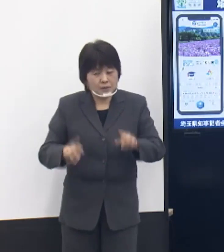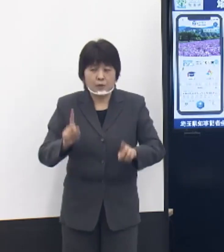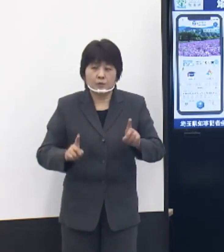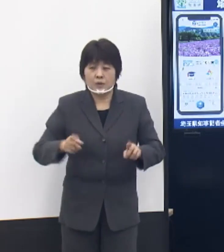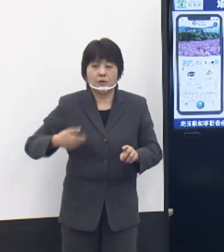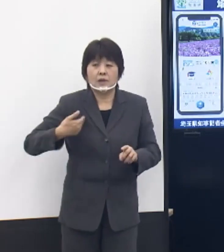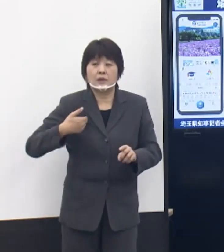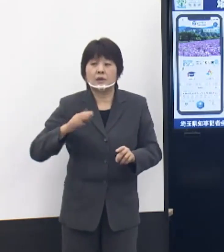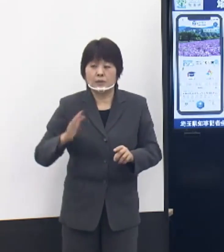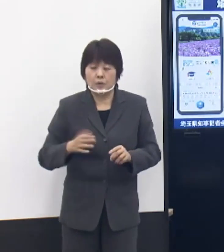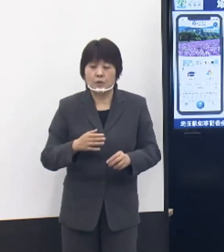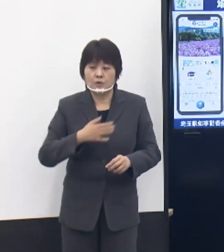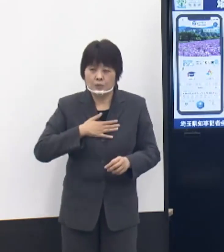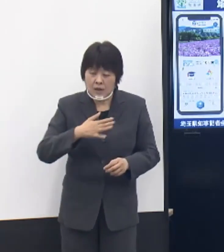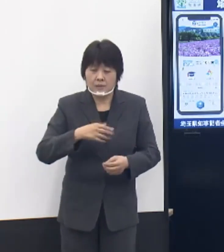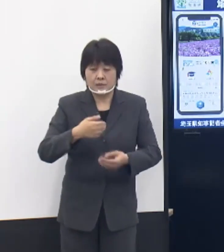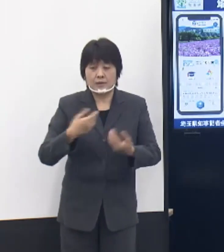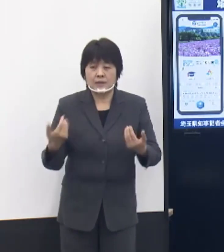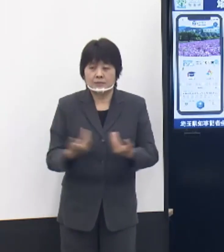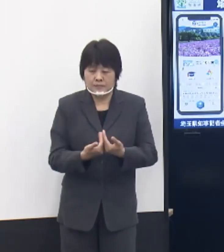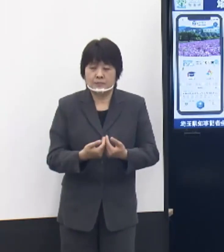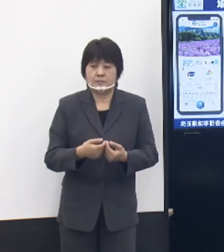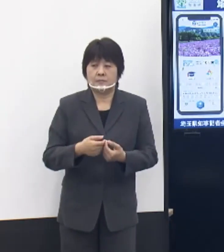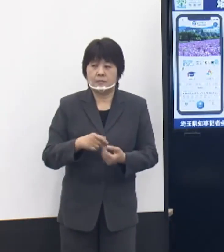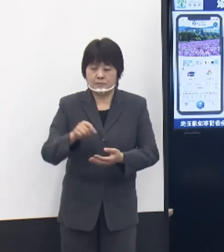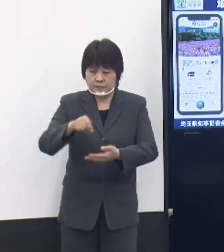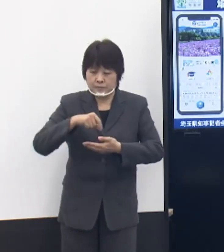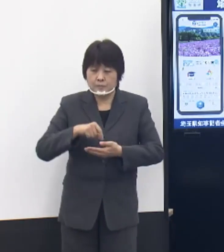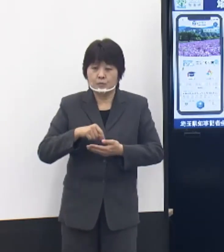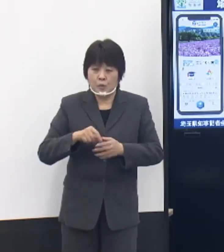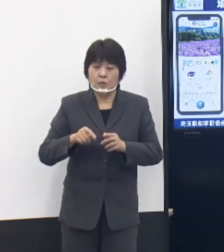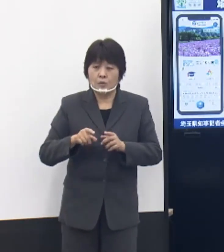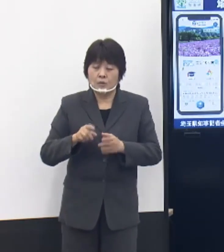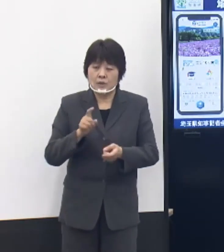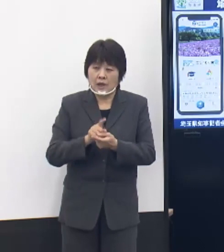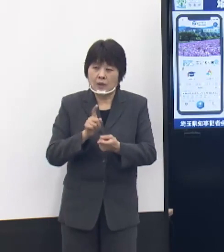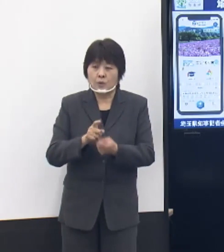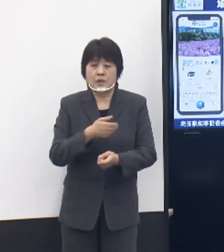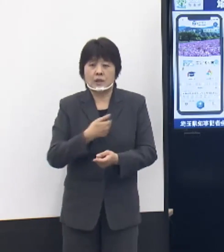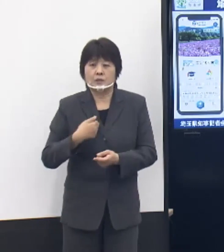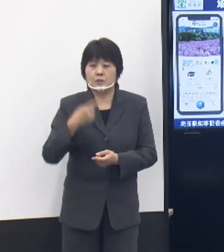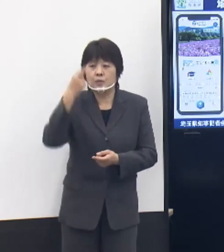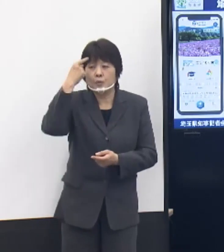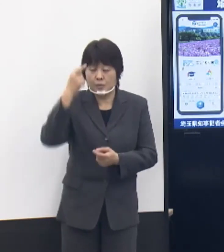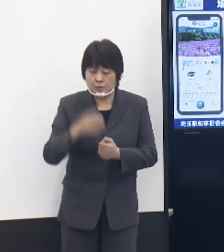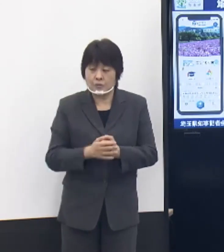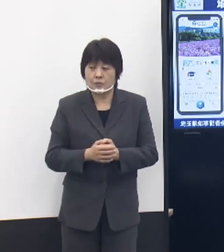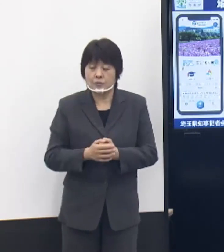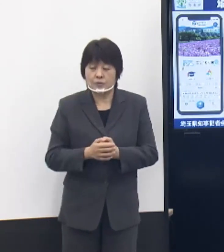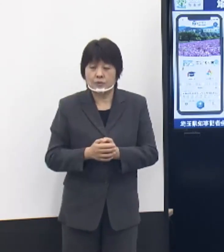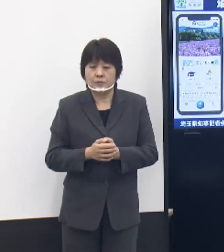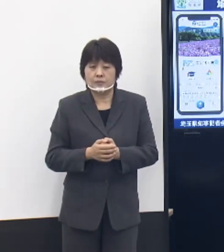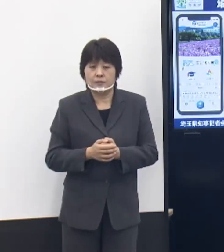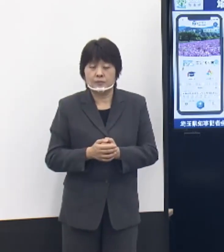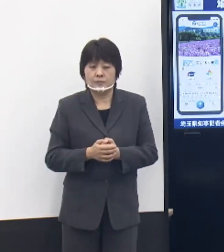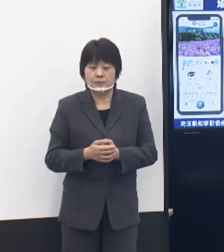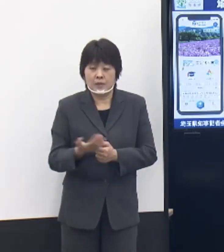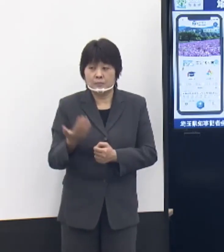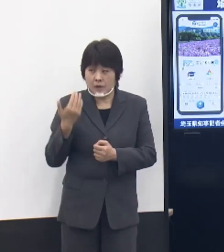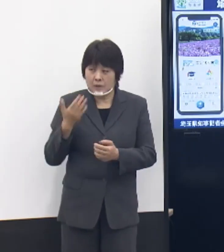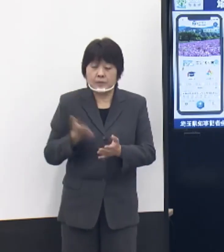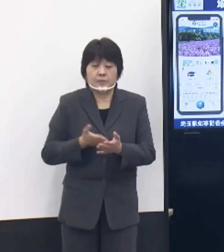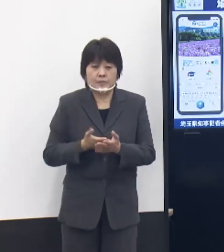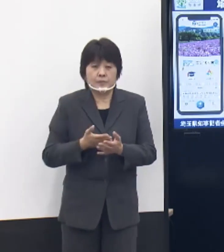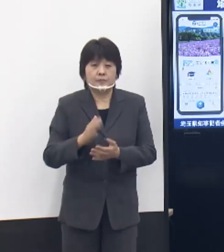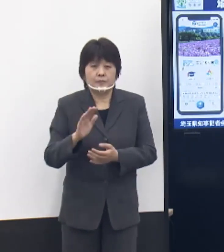としても、そういったご批判はについては答えることができるのではないかと考えてきたところであります。また以前から申し上げ